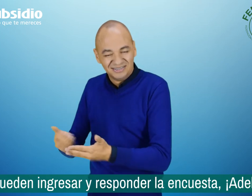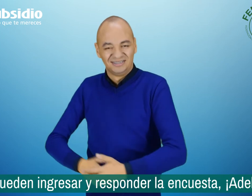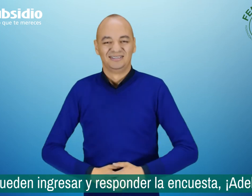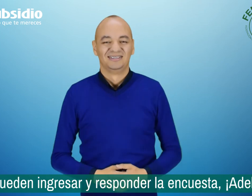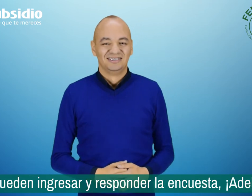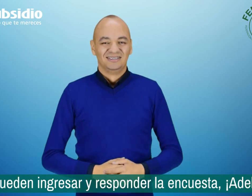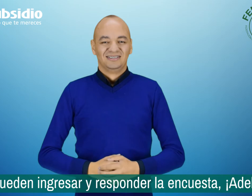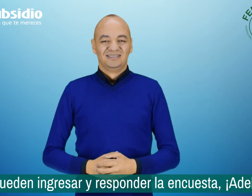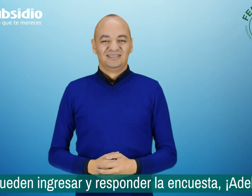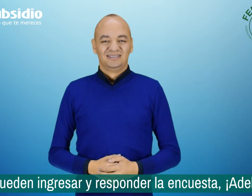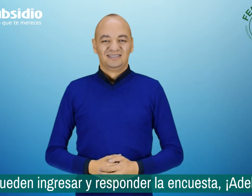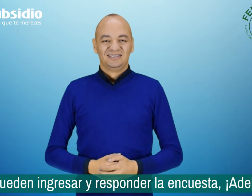responder la encuesta. ¡Adelante!